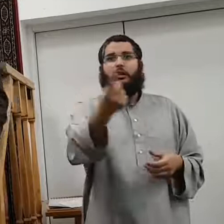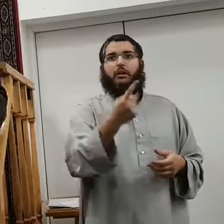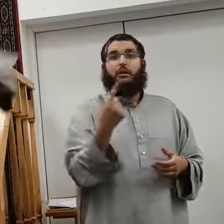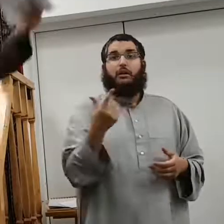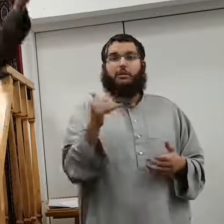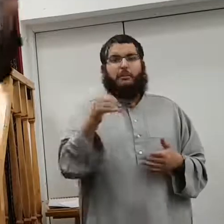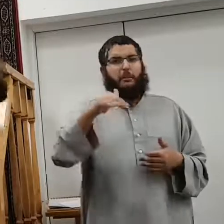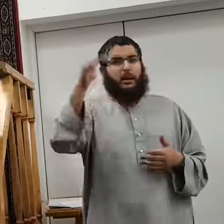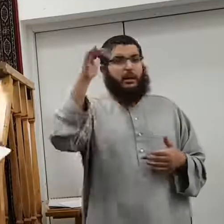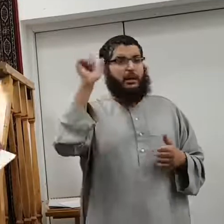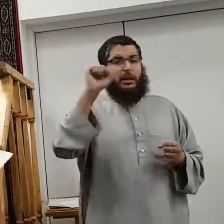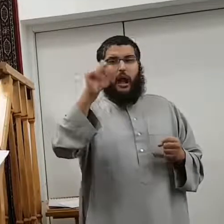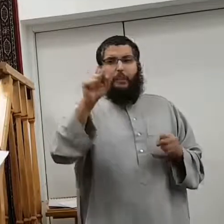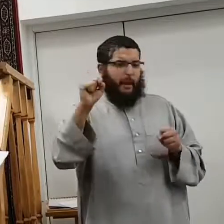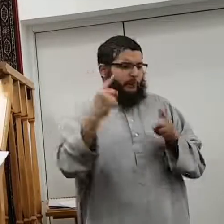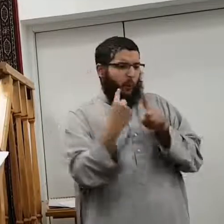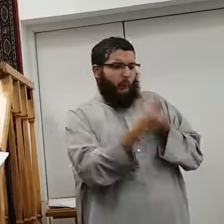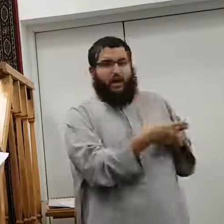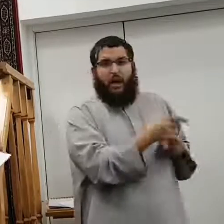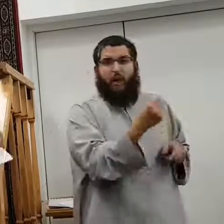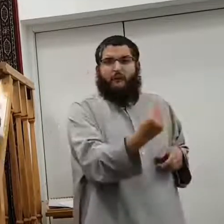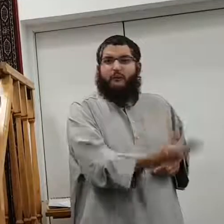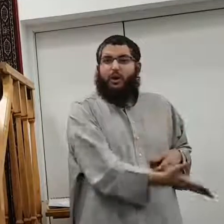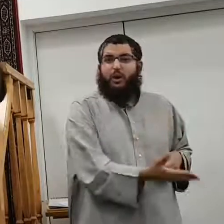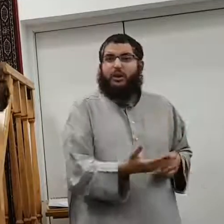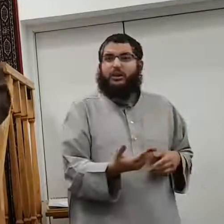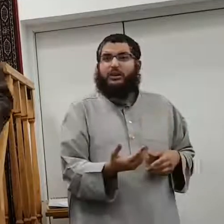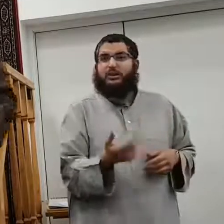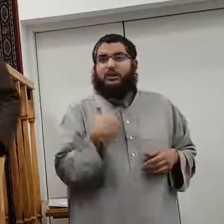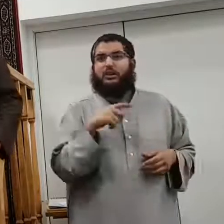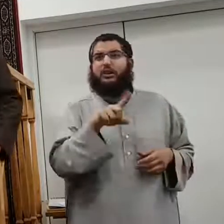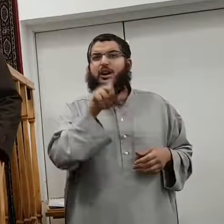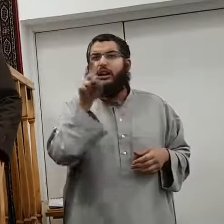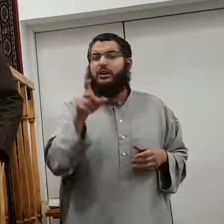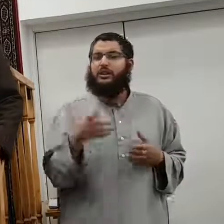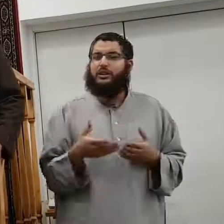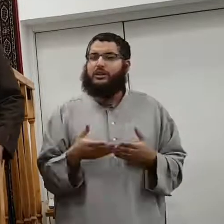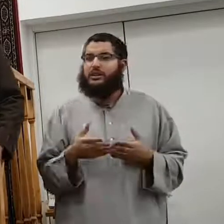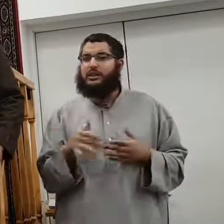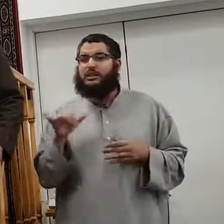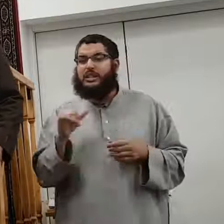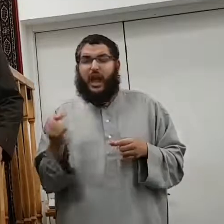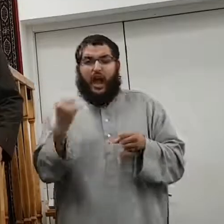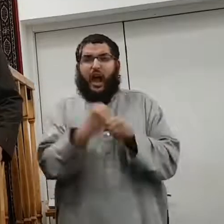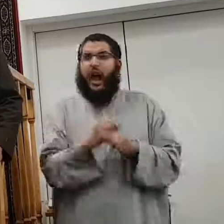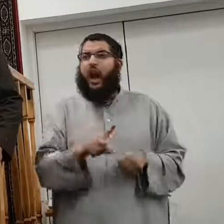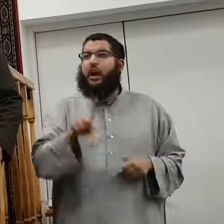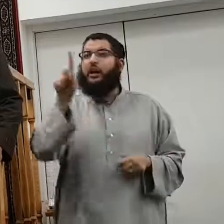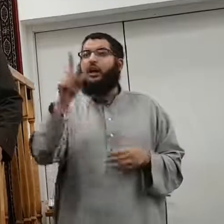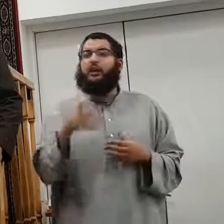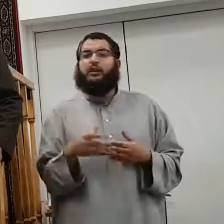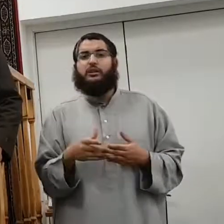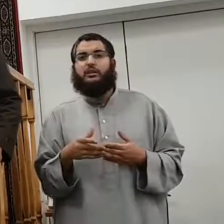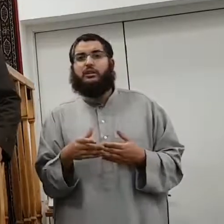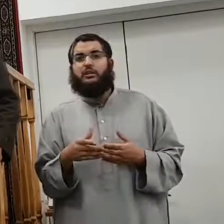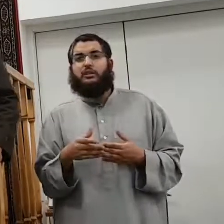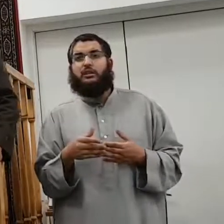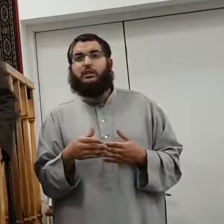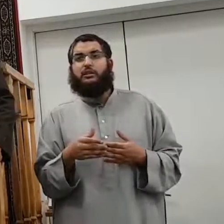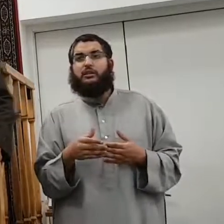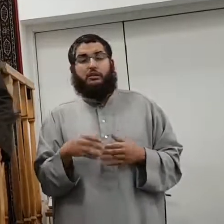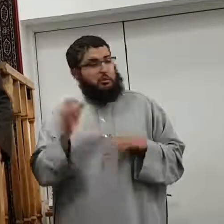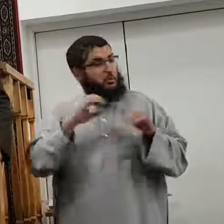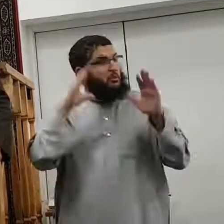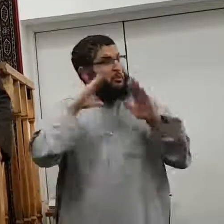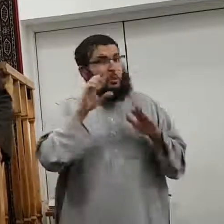ou même un adulte ou une personne qui n'est pas musulmane. Si on te pose la question, qui a créé Allah? Et c'est une question qui peut venir